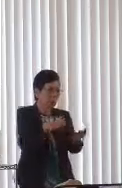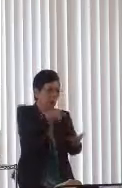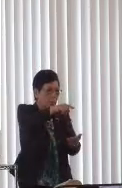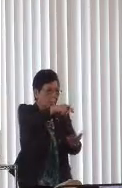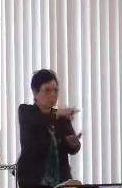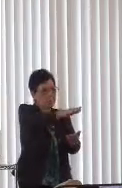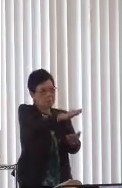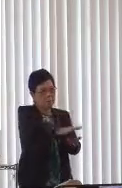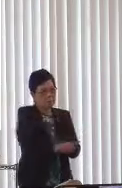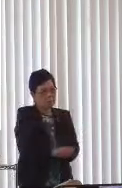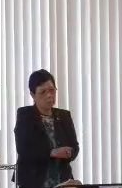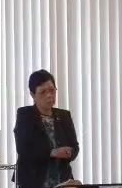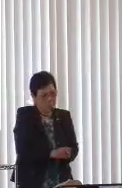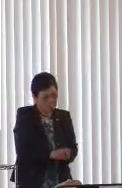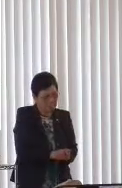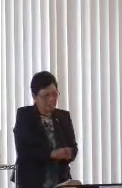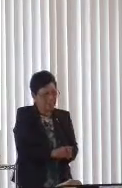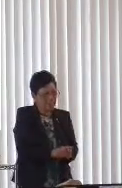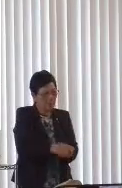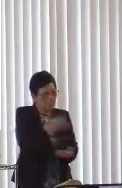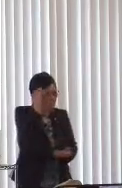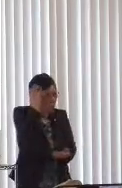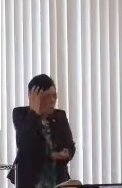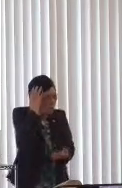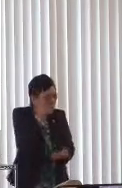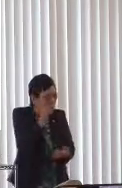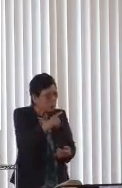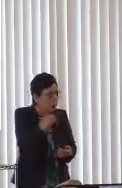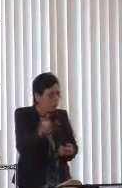ね。困っている人を助